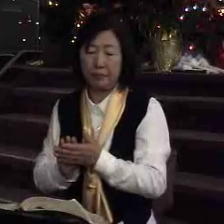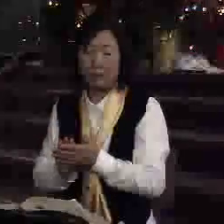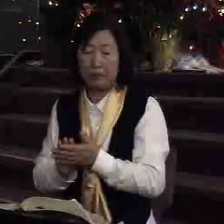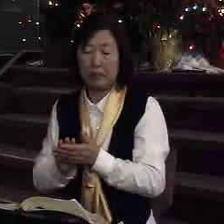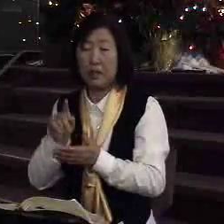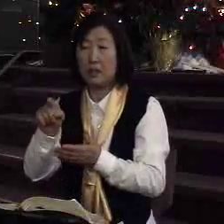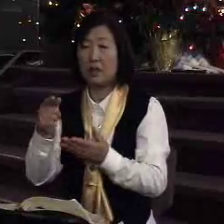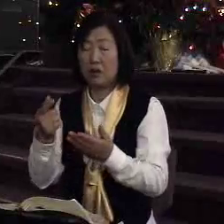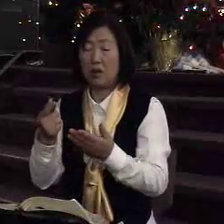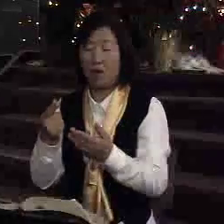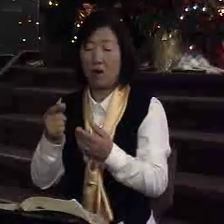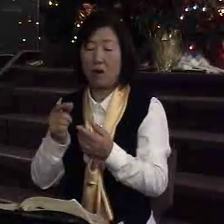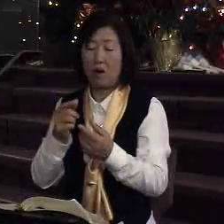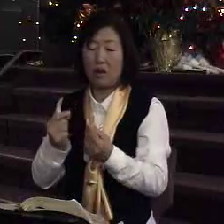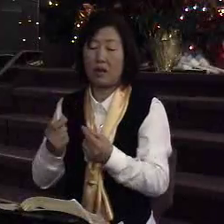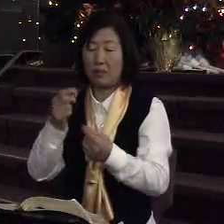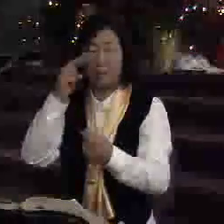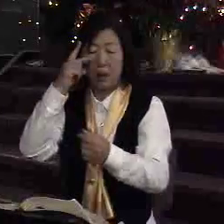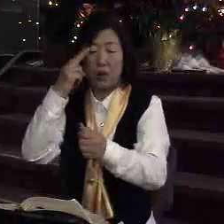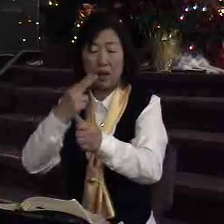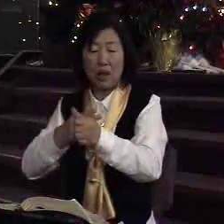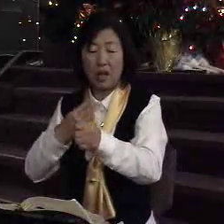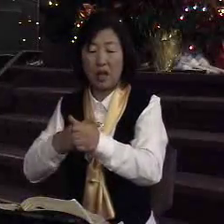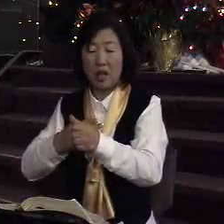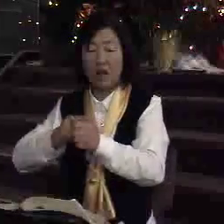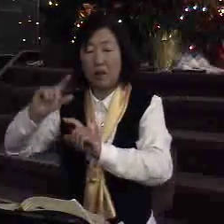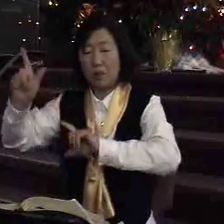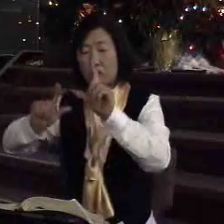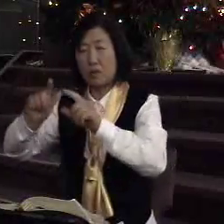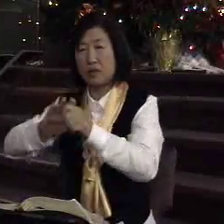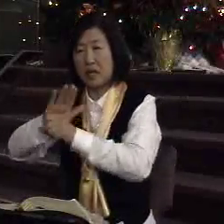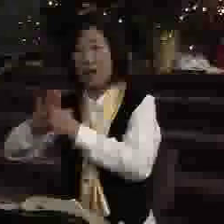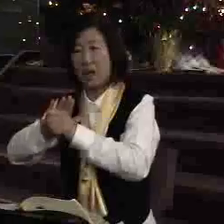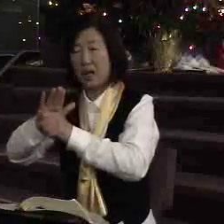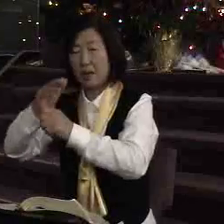저는 이러한 바울의 모습을 보면 사랑에 빠졌구나.